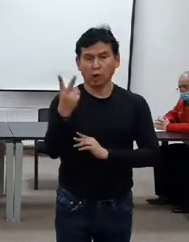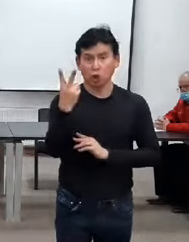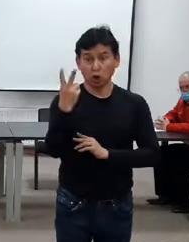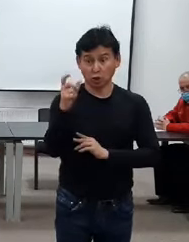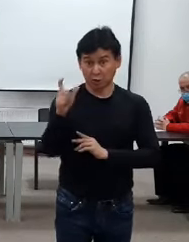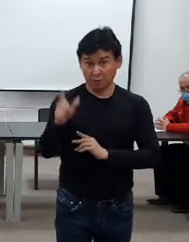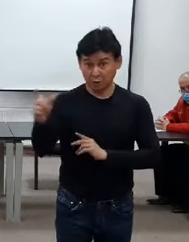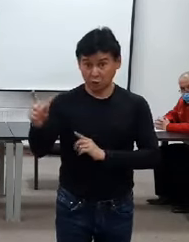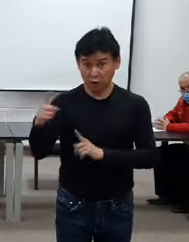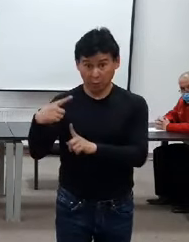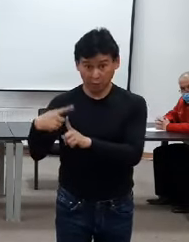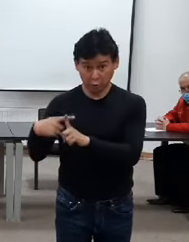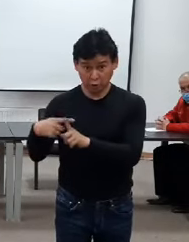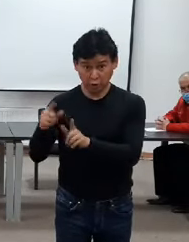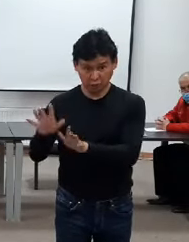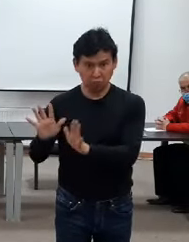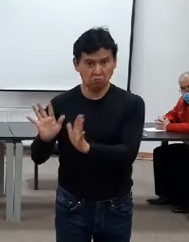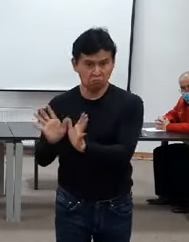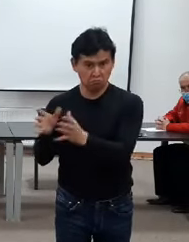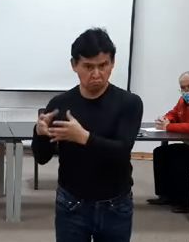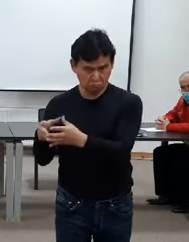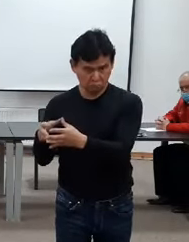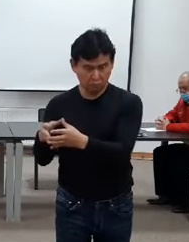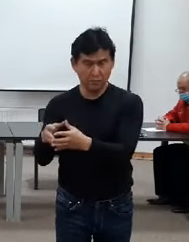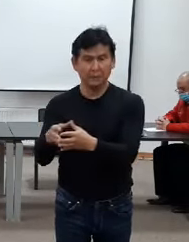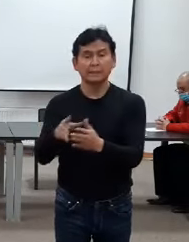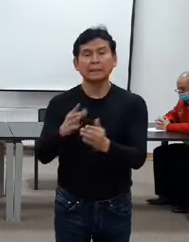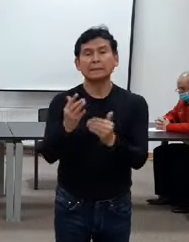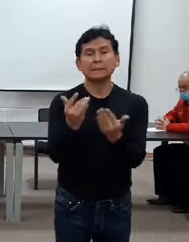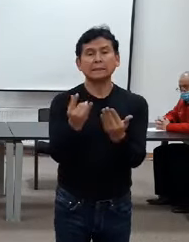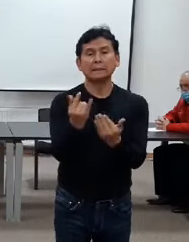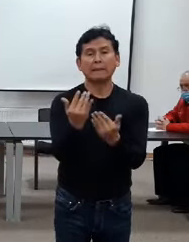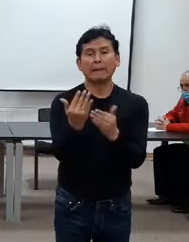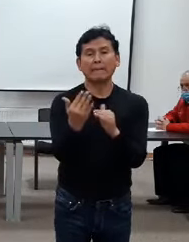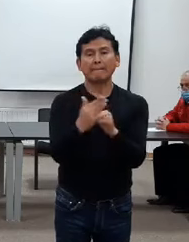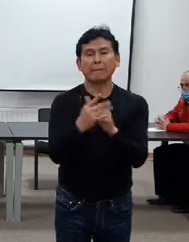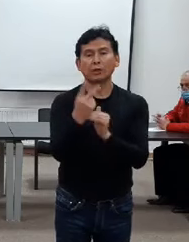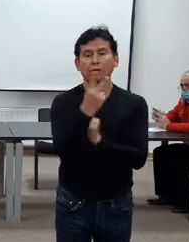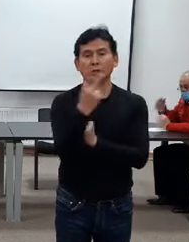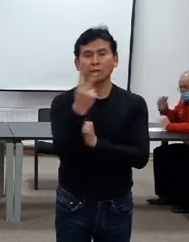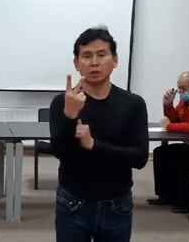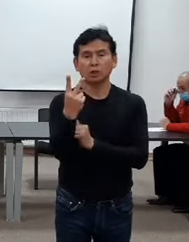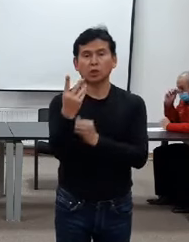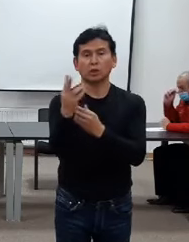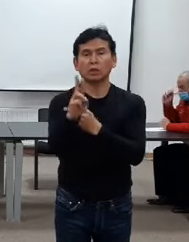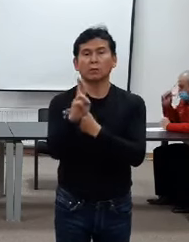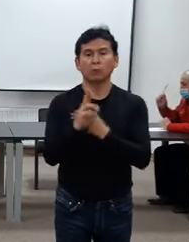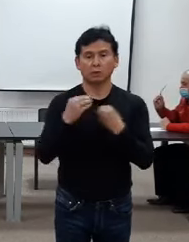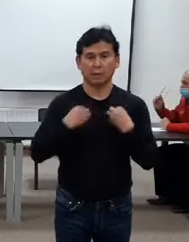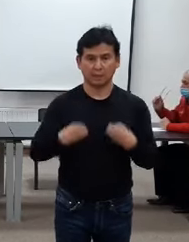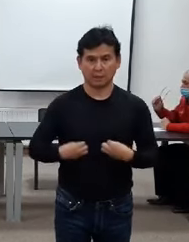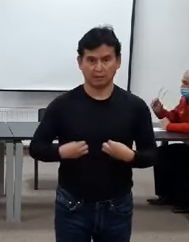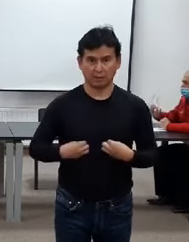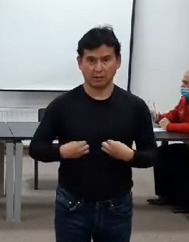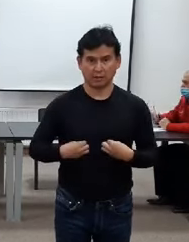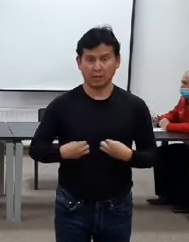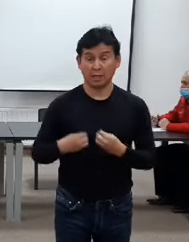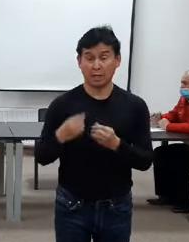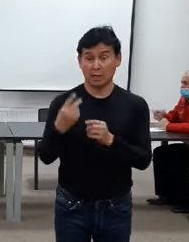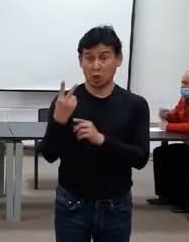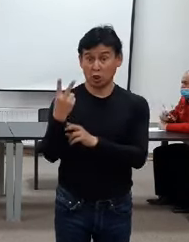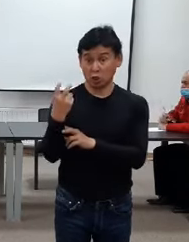los 12 casos positivos que conocimos y se está a la espera de 22 resultados de laboratorio. De estos 12 casos, ¿no es